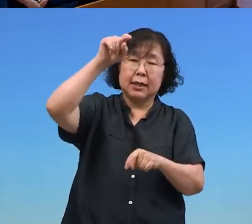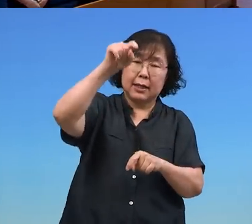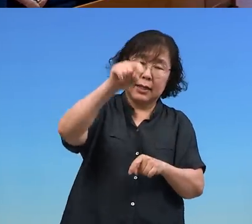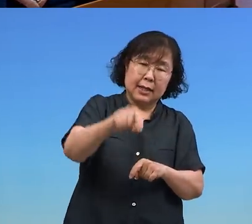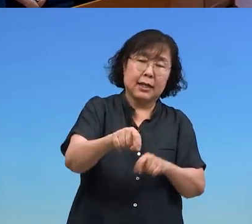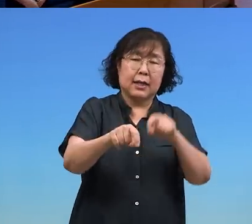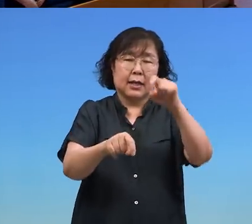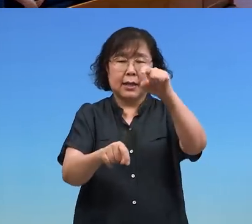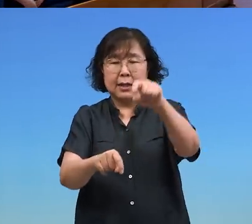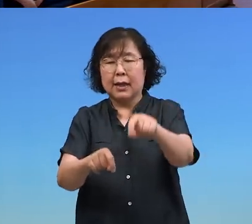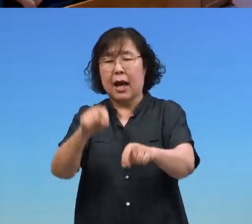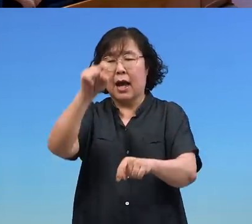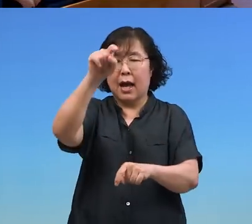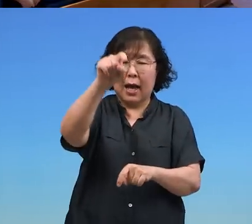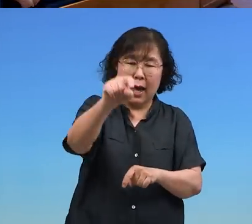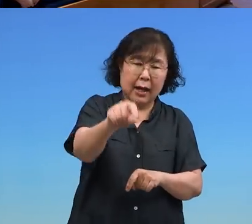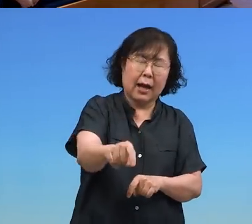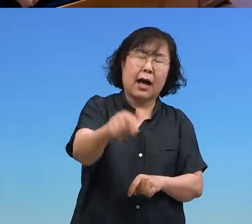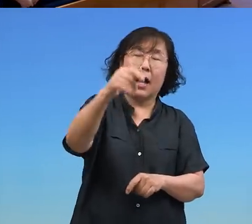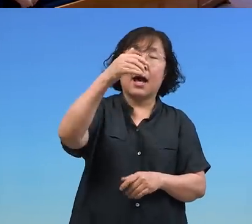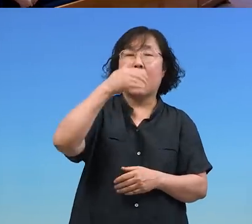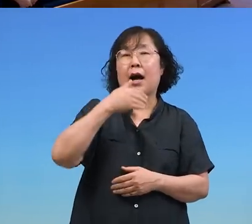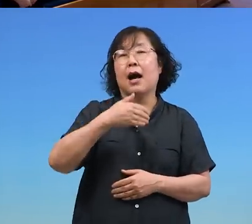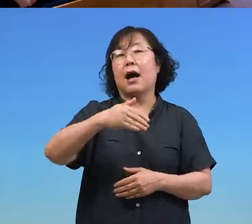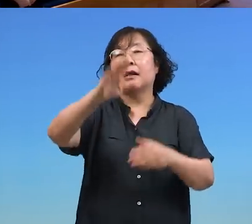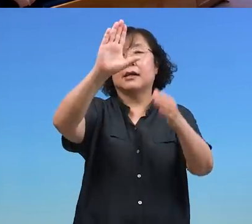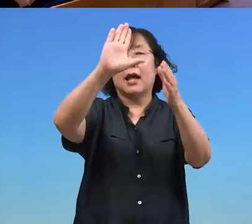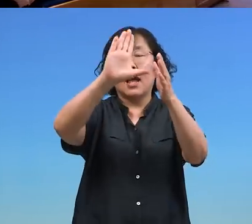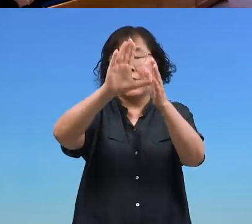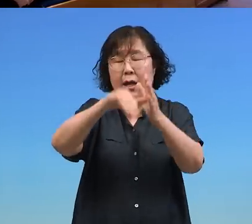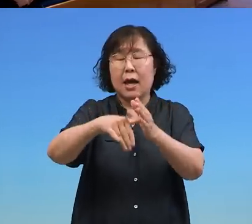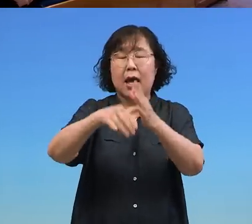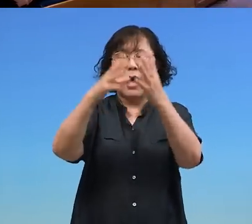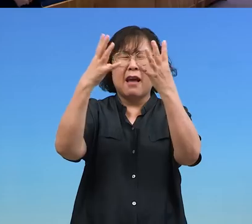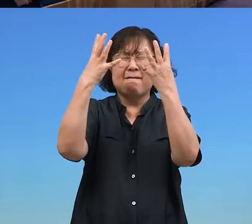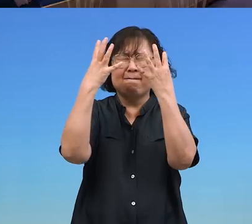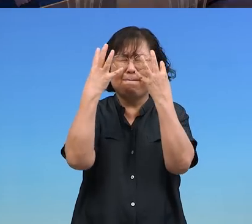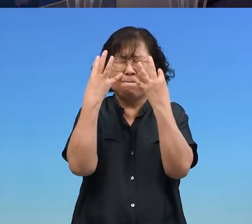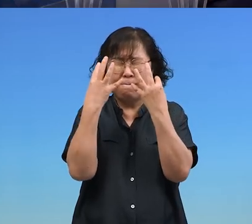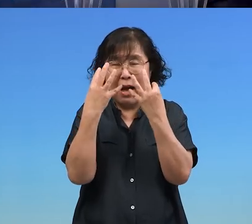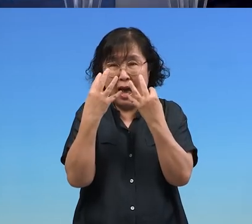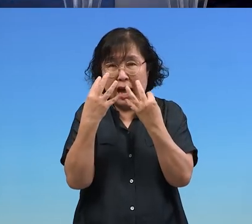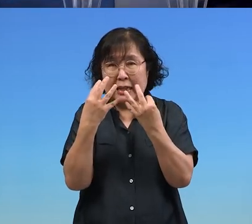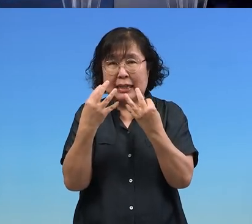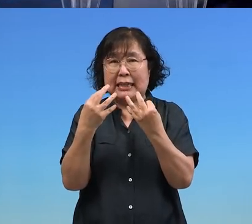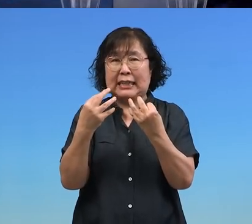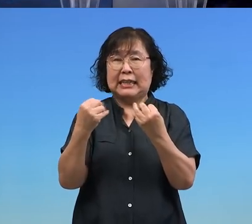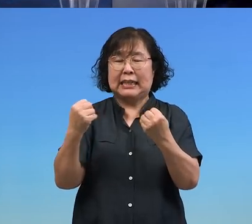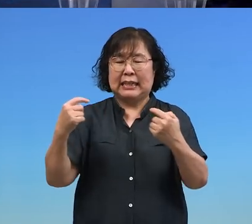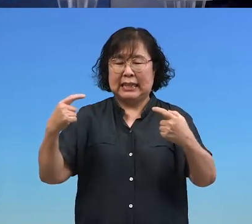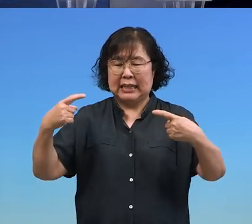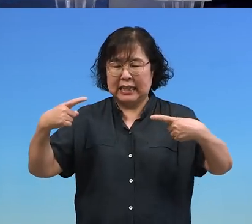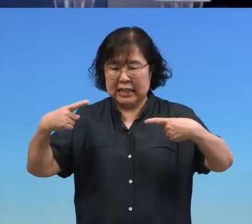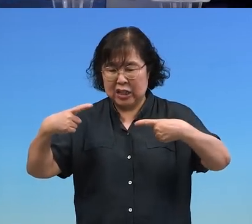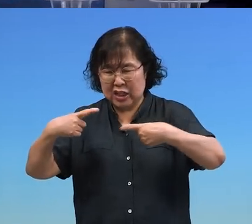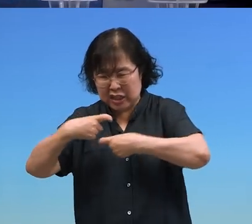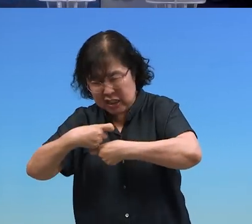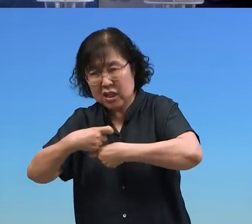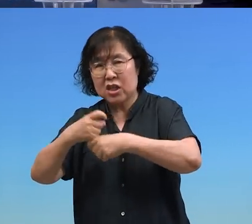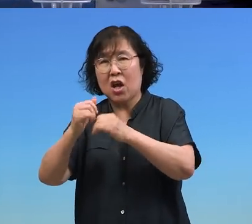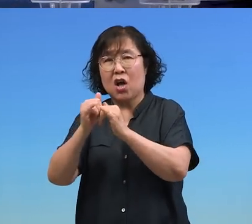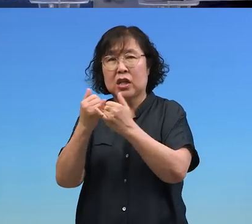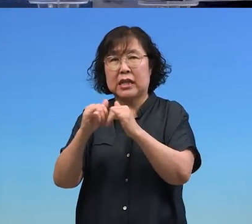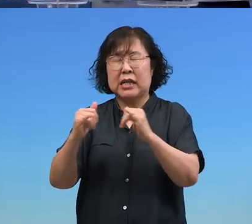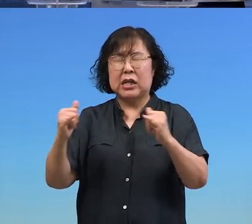여러분 많은 유혹이 있습니다 수많은 적들과 견고한 성이